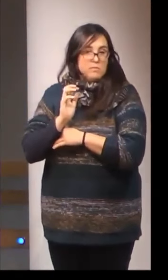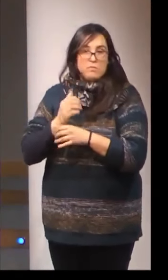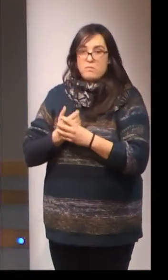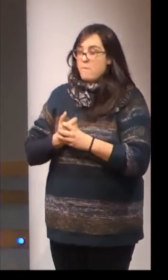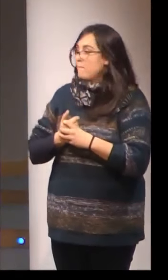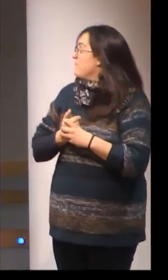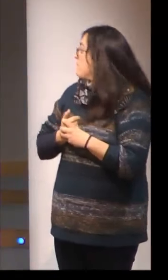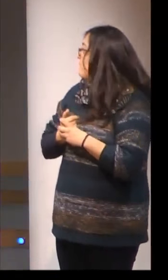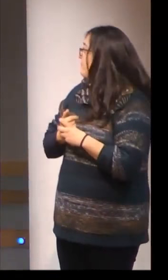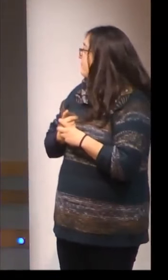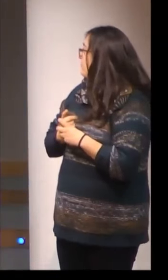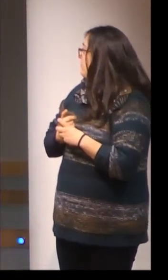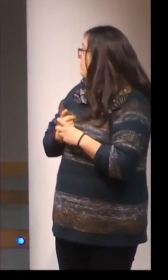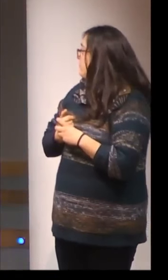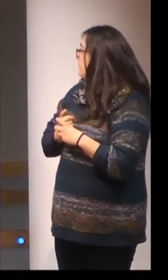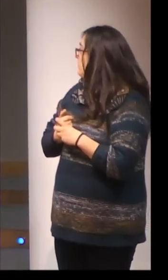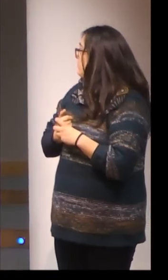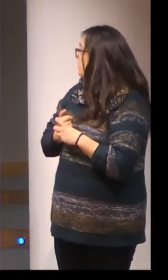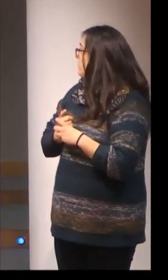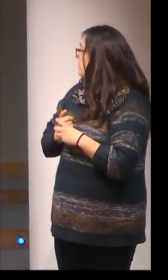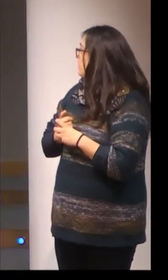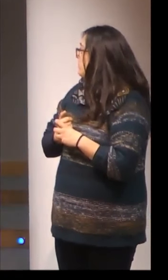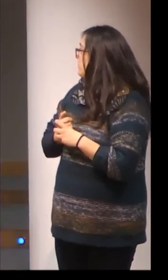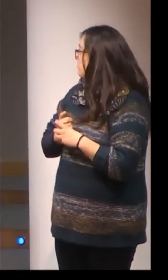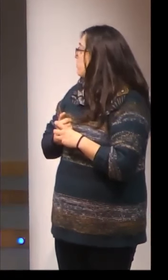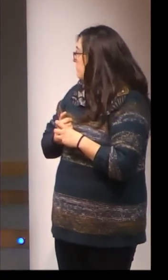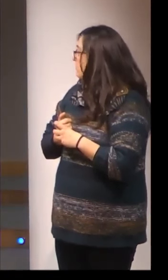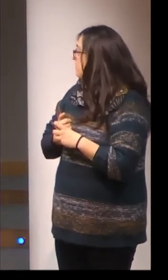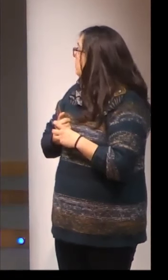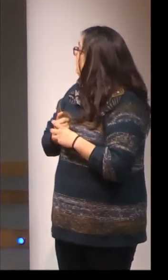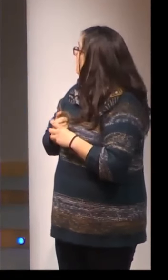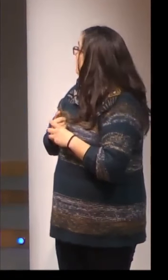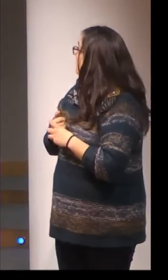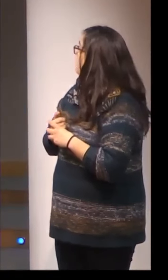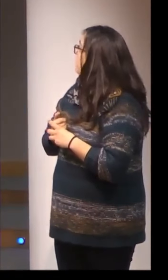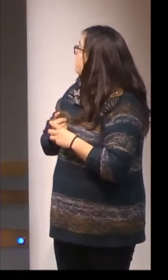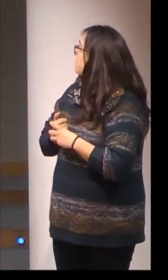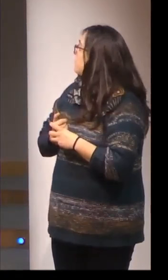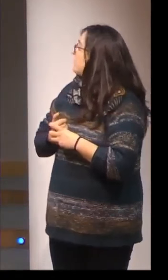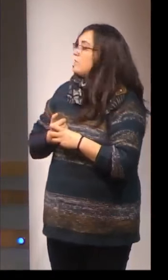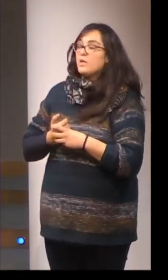Las respuestas en función del porcentaje de 1 a 10 o de 10% a 100%.